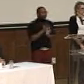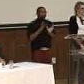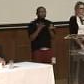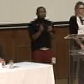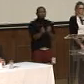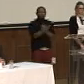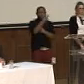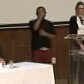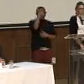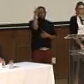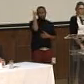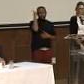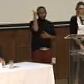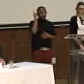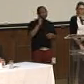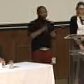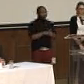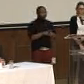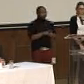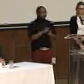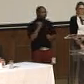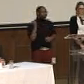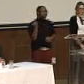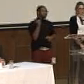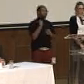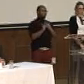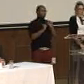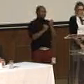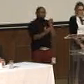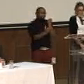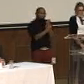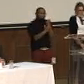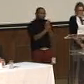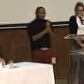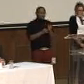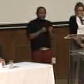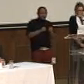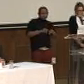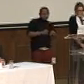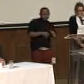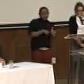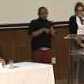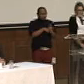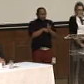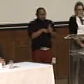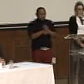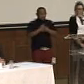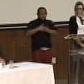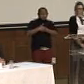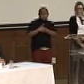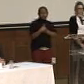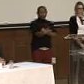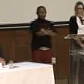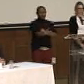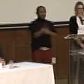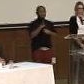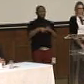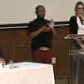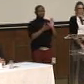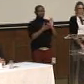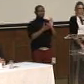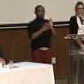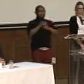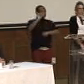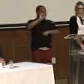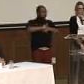importante, assegurar as condições de ensino, pesquisa e extensão. Esta é a proposta central dos institutos, é